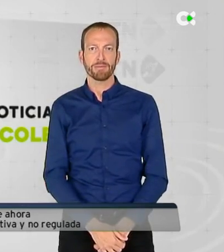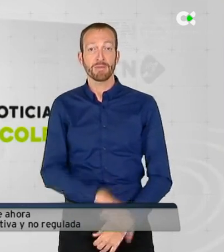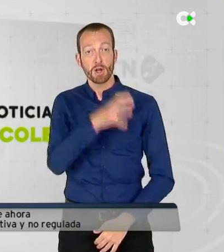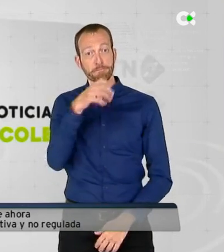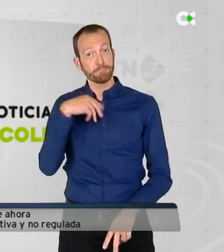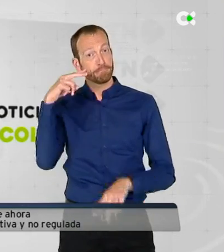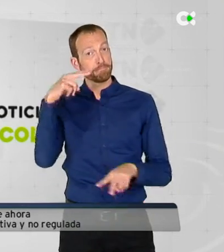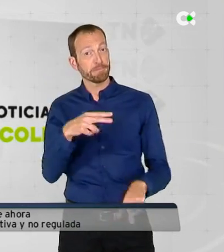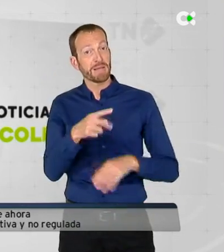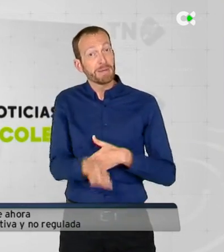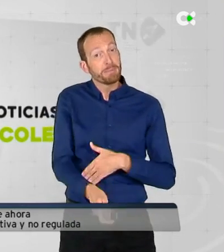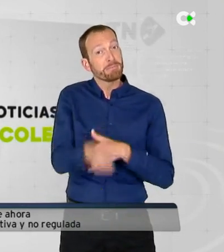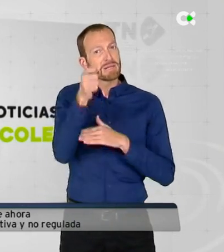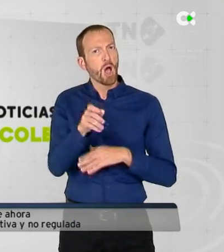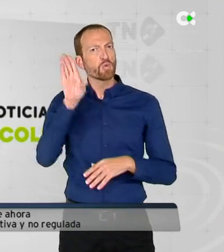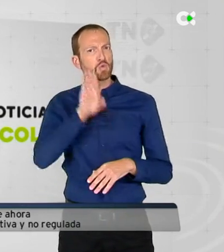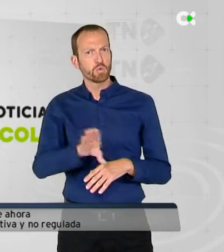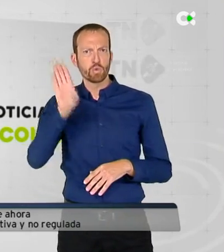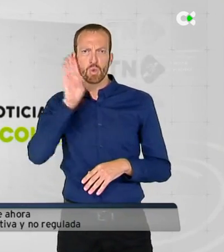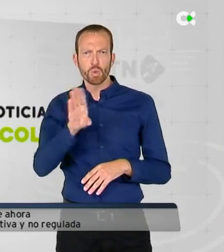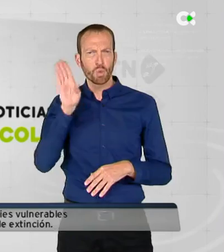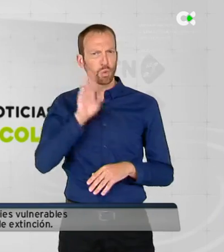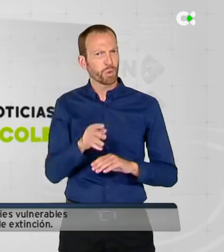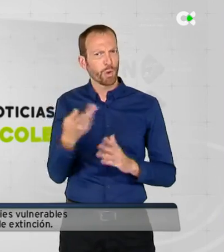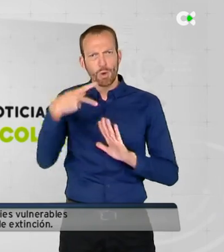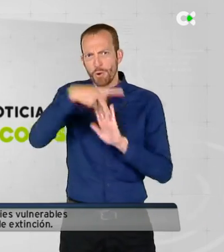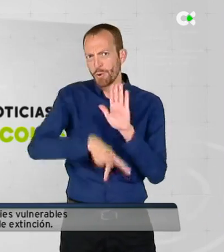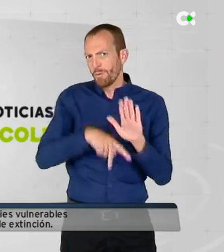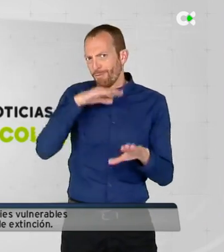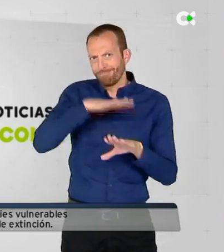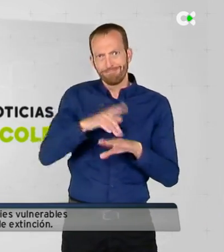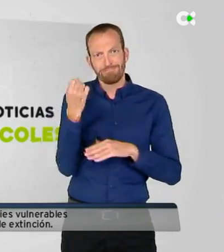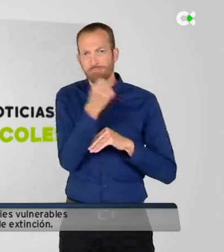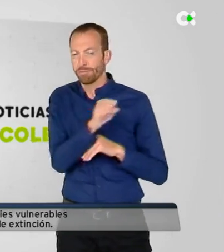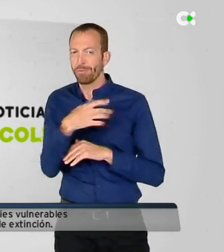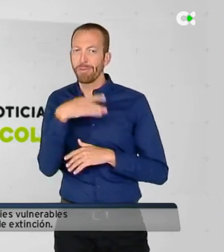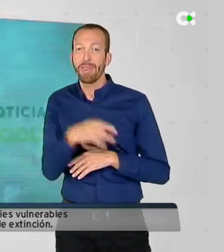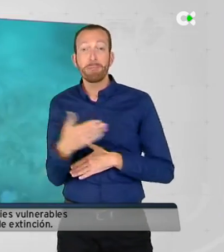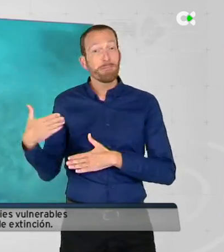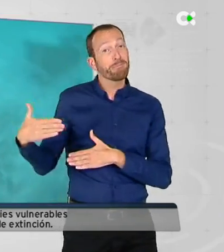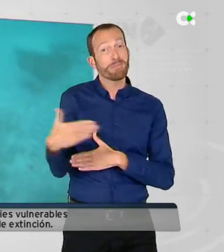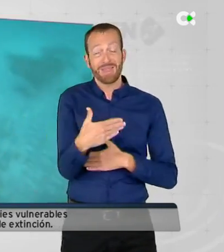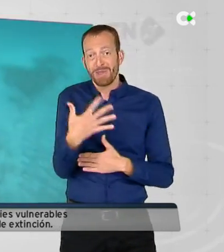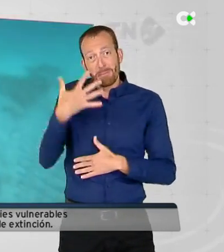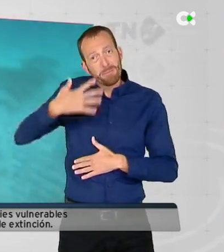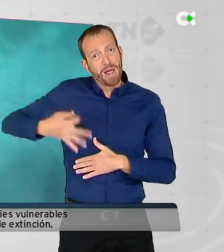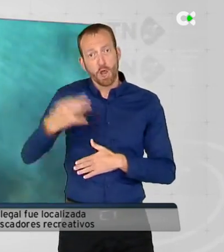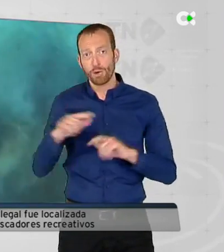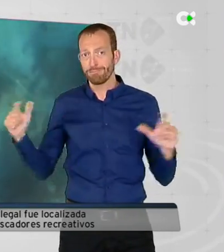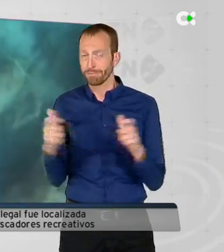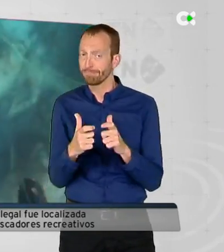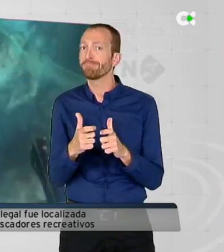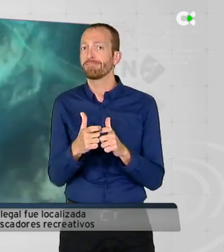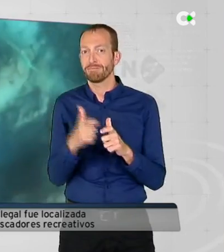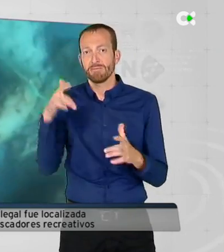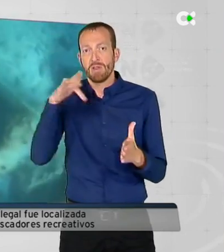Fíjense ahora cómo la pesca furtiva y no regulada atrapa a especies vulnerables en peligro de extinción. Esta red